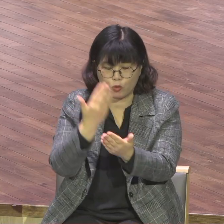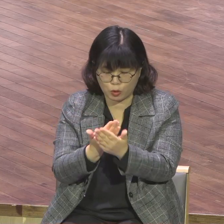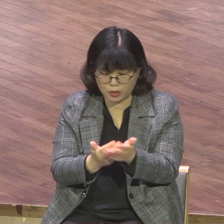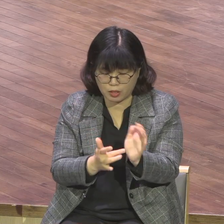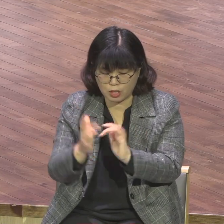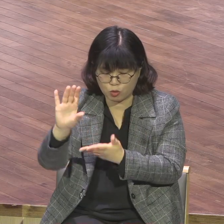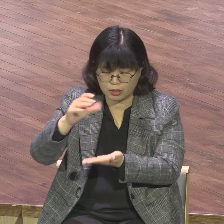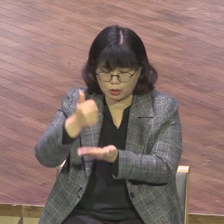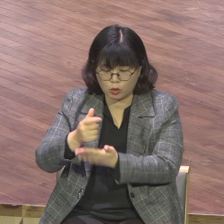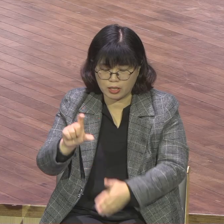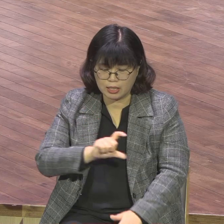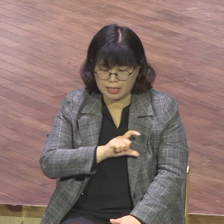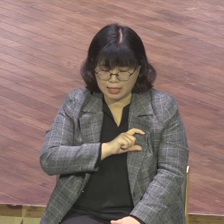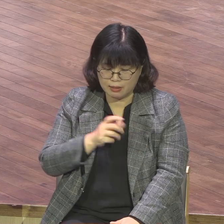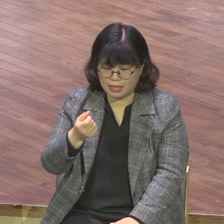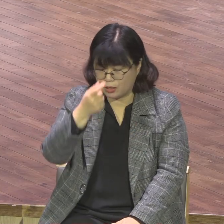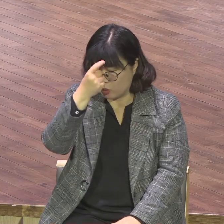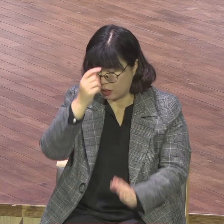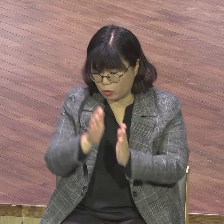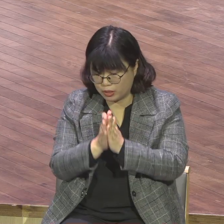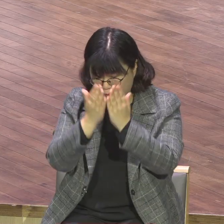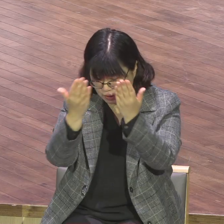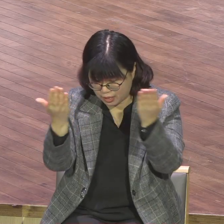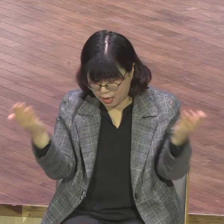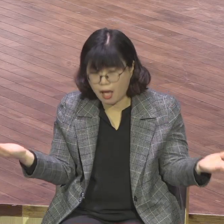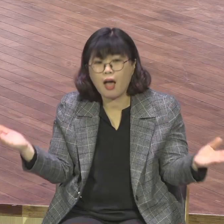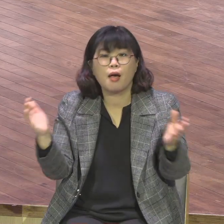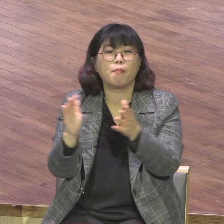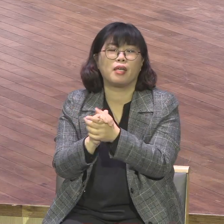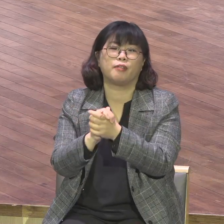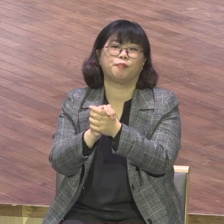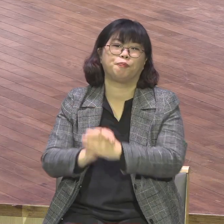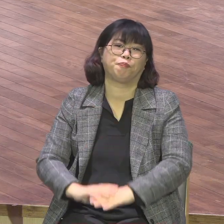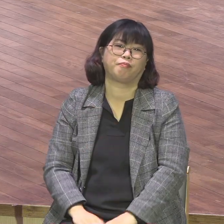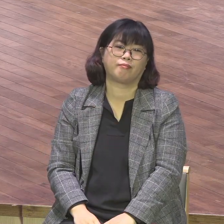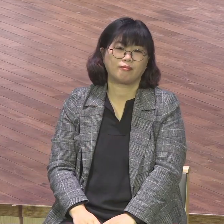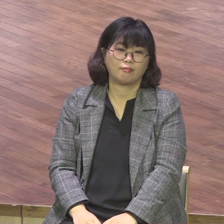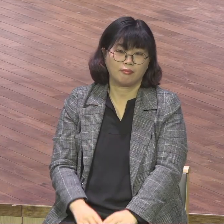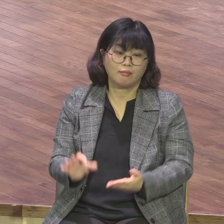받들어 기도합니다. 아멘. 헌금은 온라인과 본당